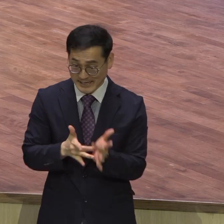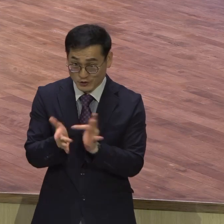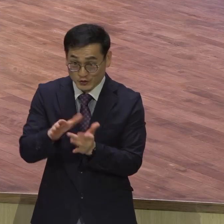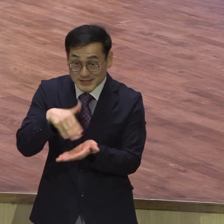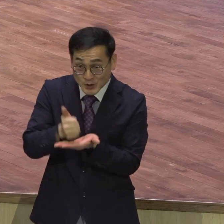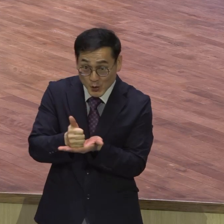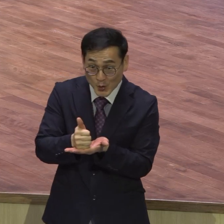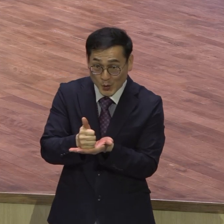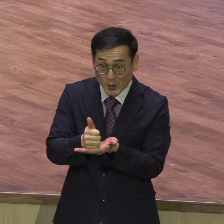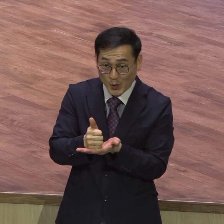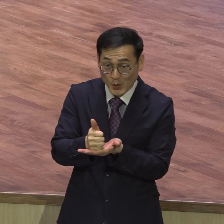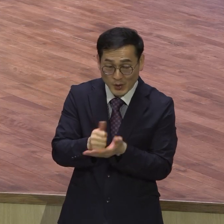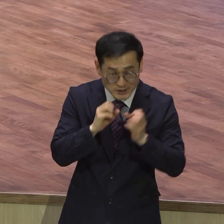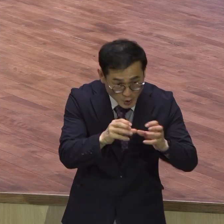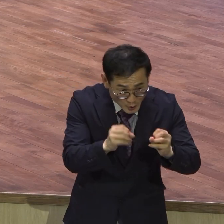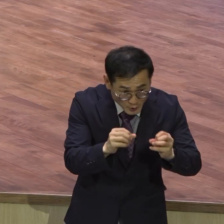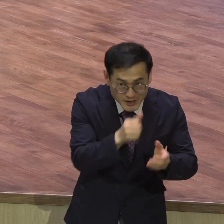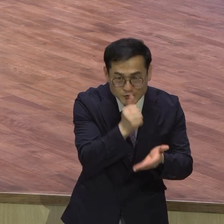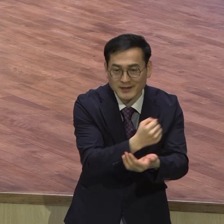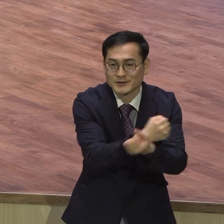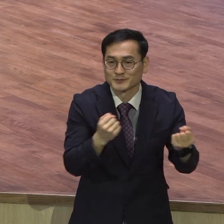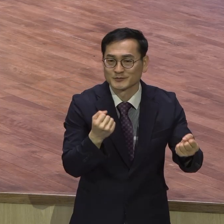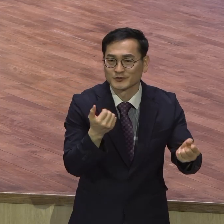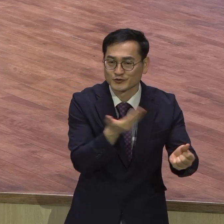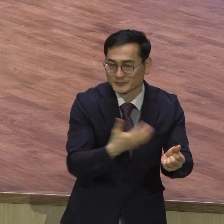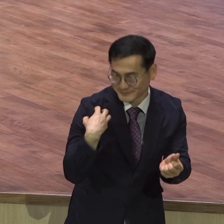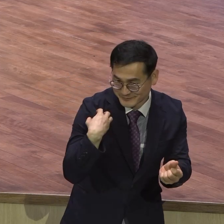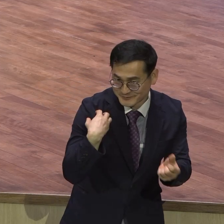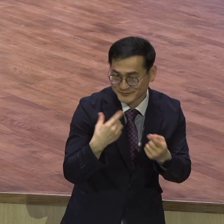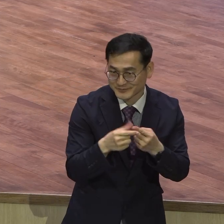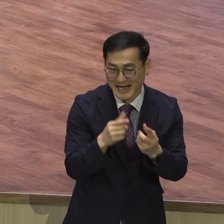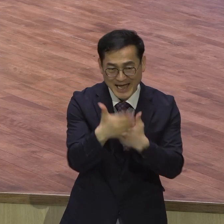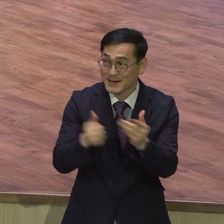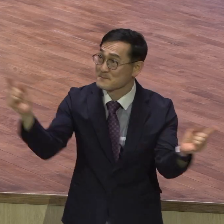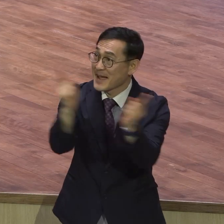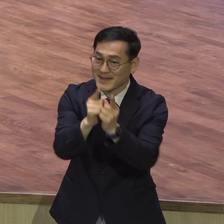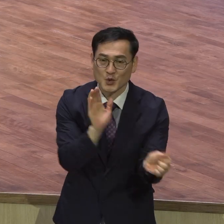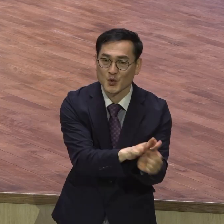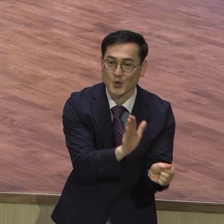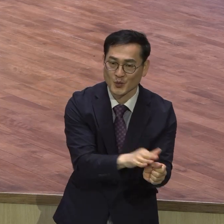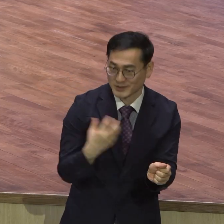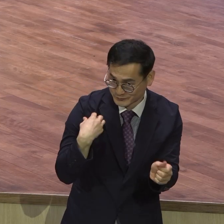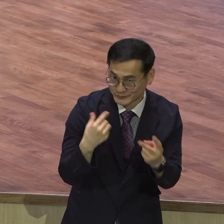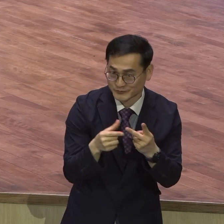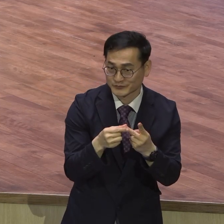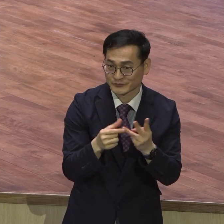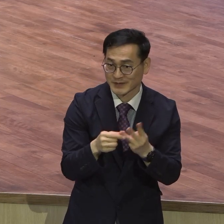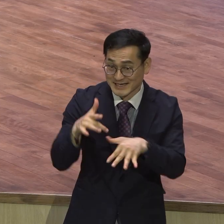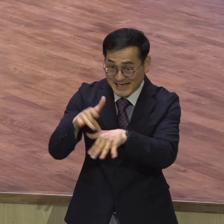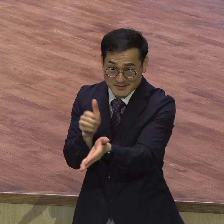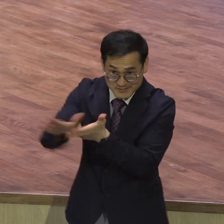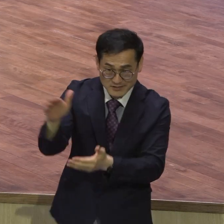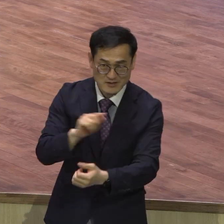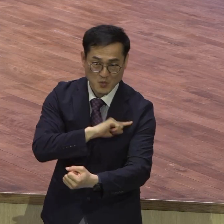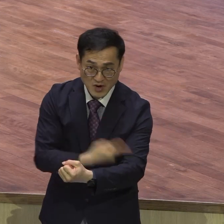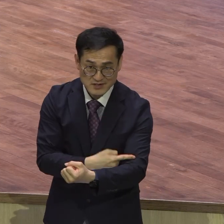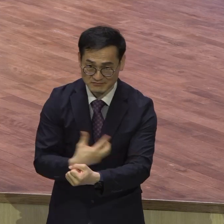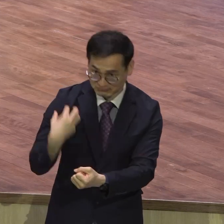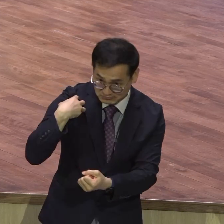제사장 직분 그 사람을 하나님 만나게 해주는 선지자 직분 허감을 꺾고 이길 수 있는 사단을